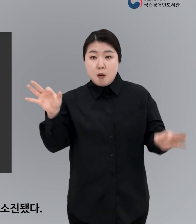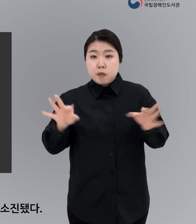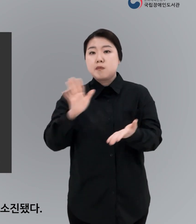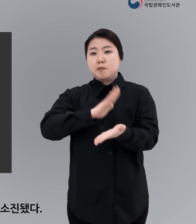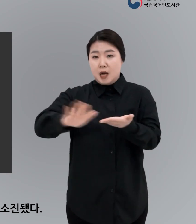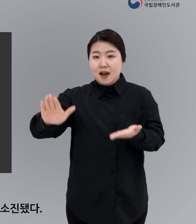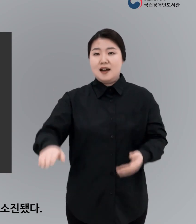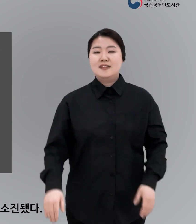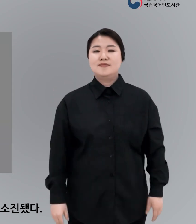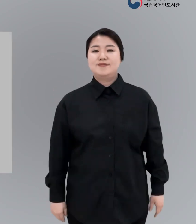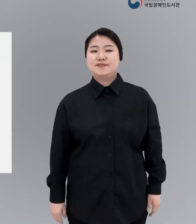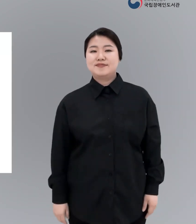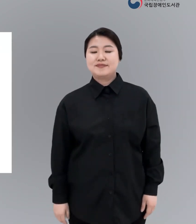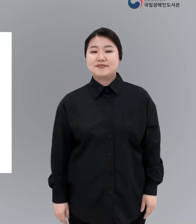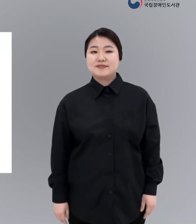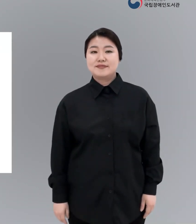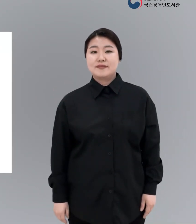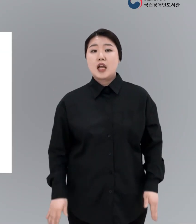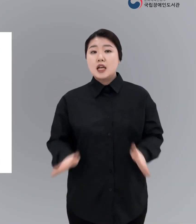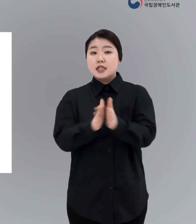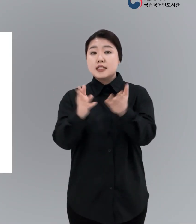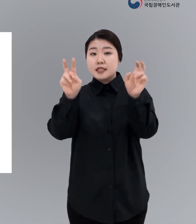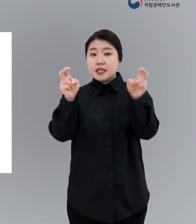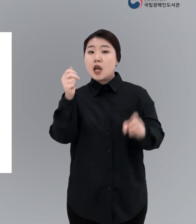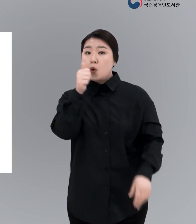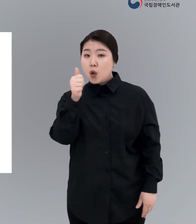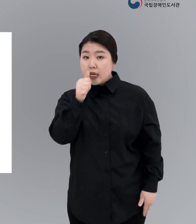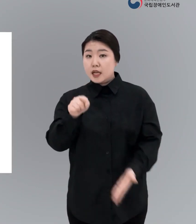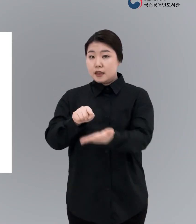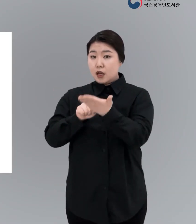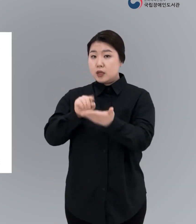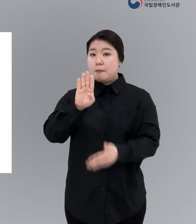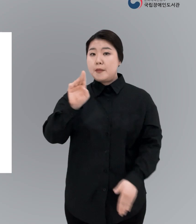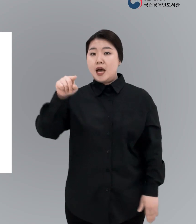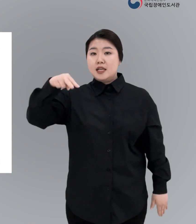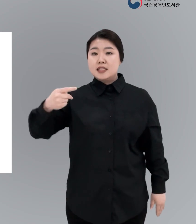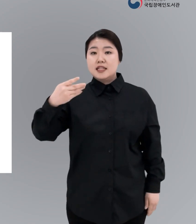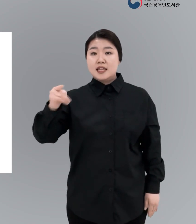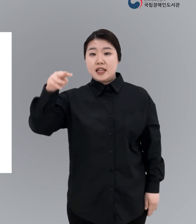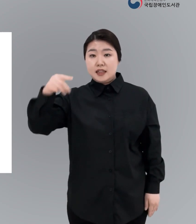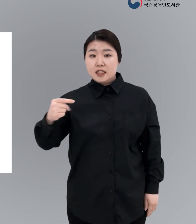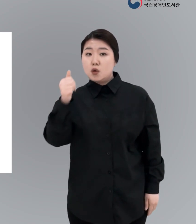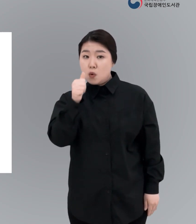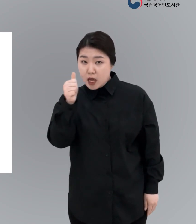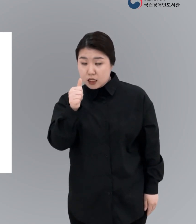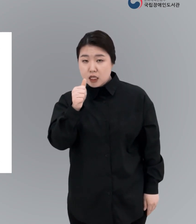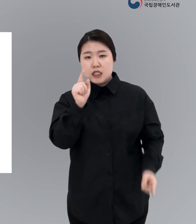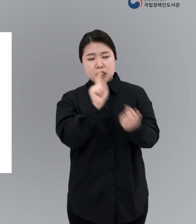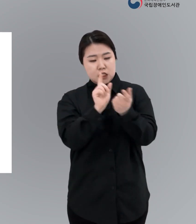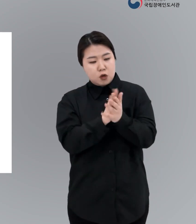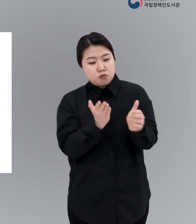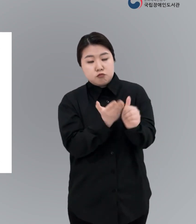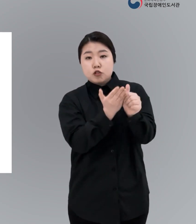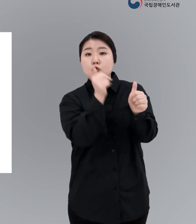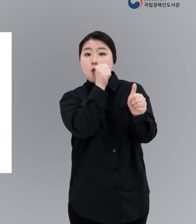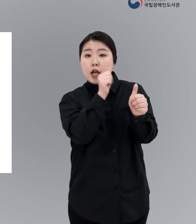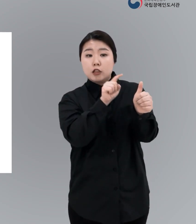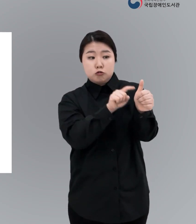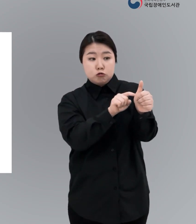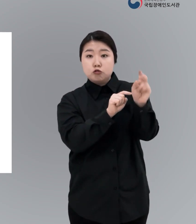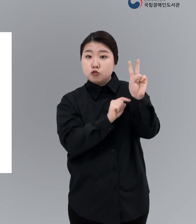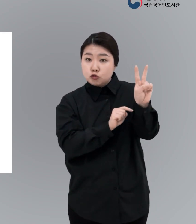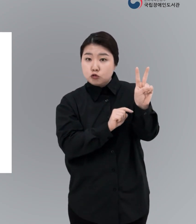모두 소진됐다. 고양이의 주인공 바스테트는 베르베르와 함께 산 고양이